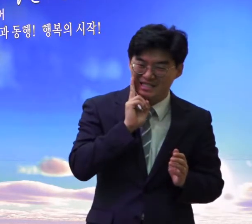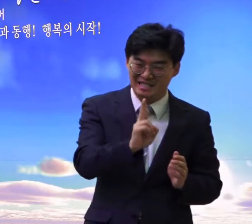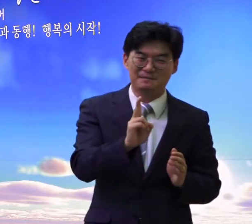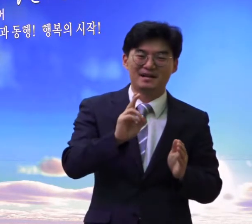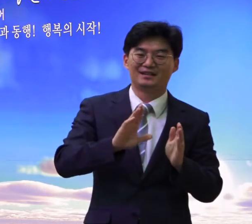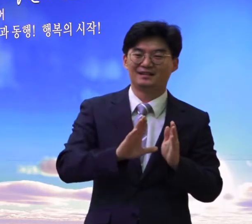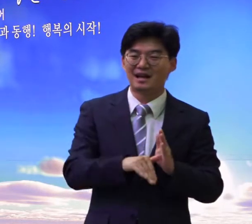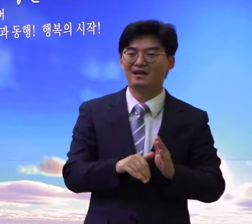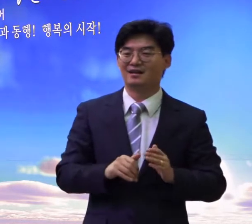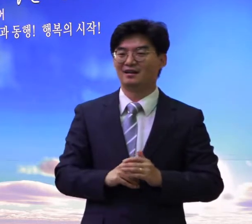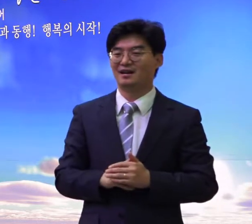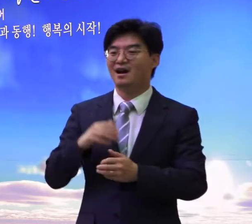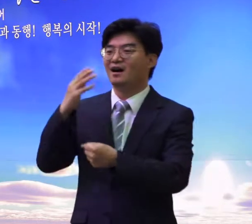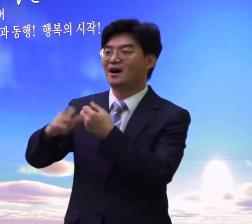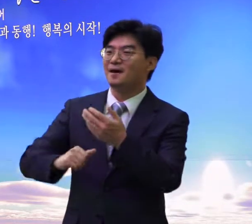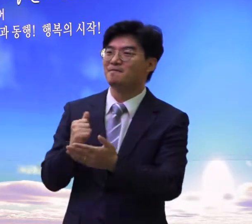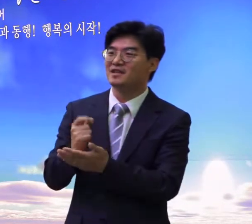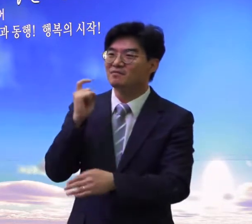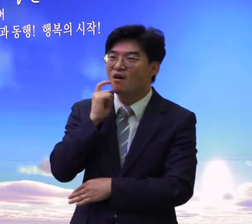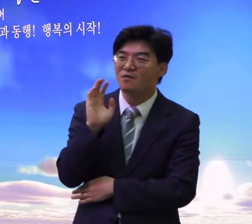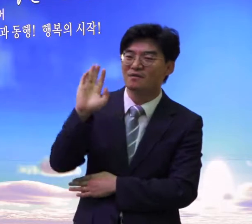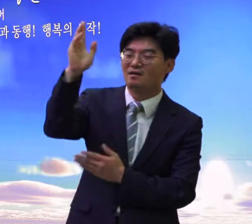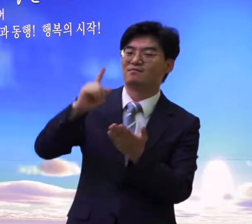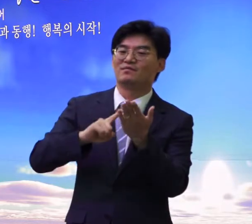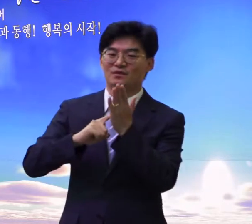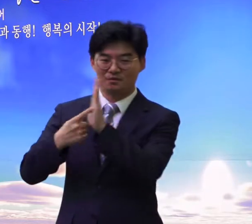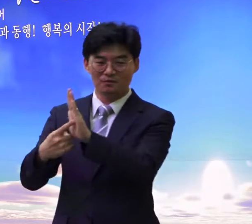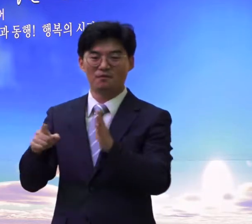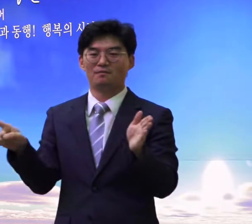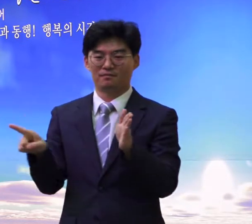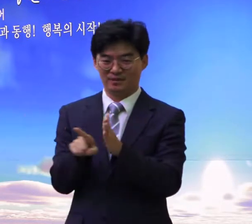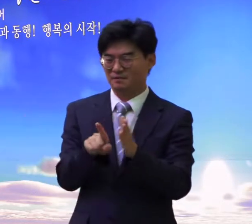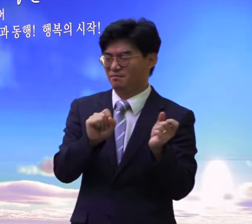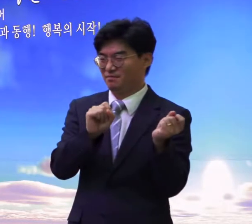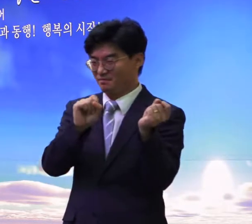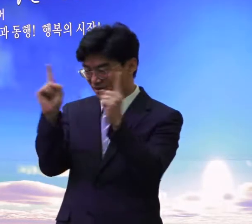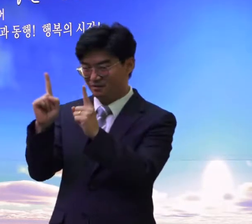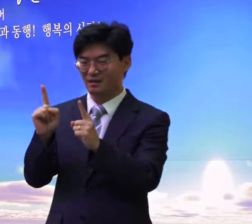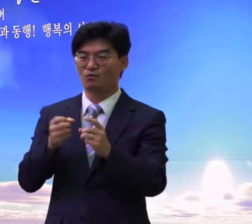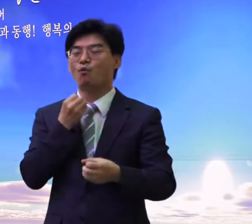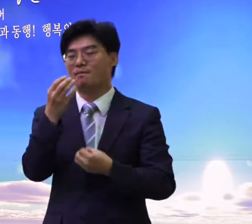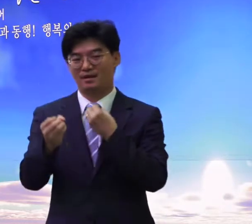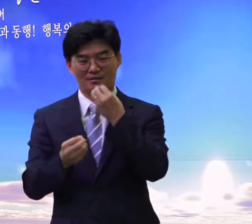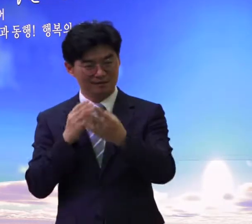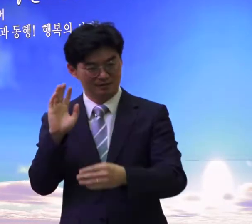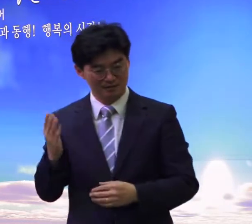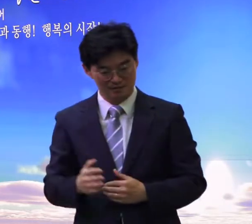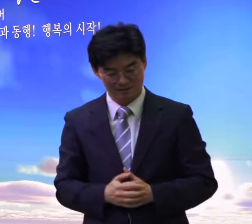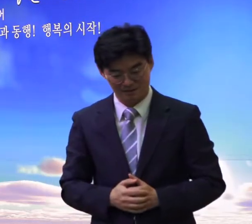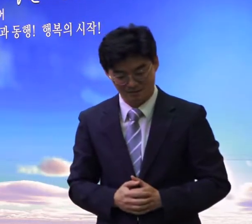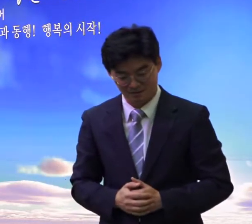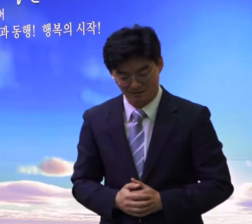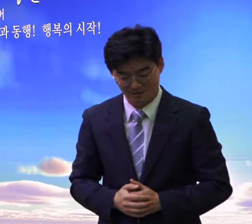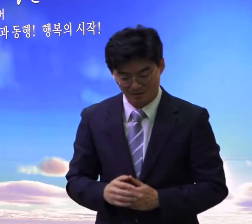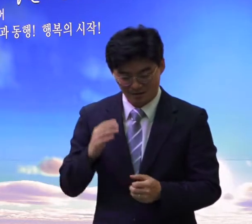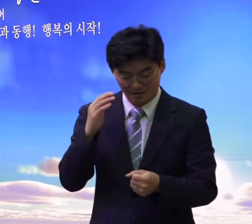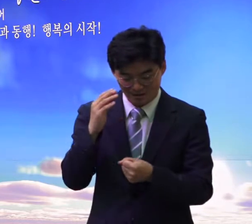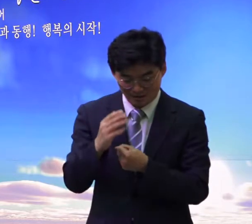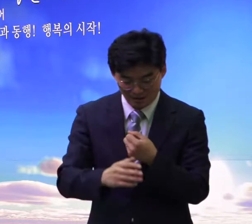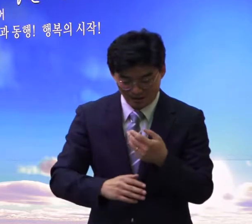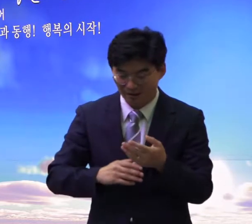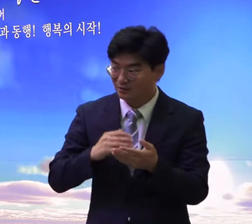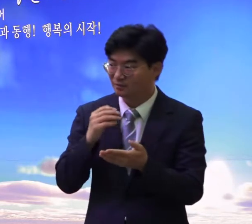다윗이 그 깊은 고통 속에서 하나님께 기도할 때에 하나님, 역경에서 구해주십시오. 하나님께서 사무엘